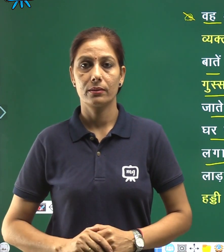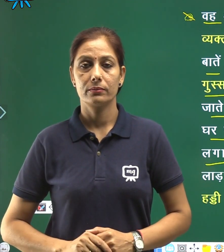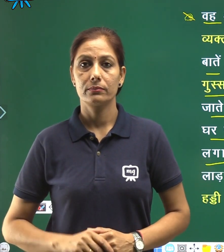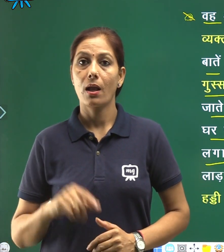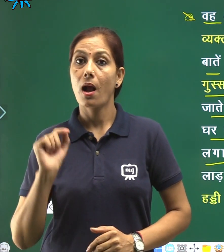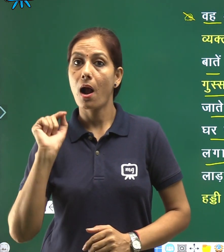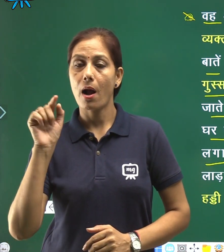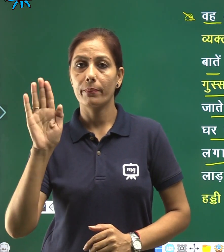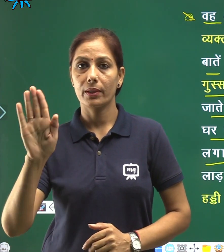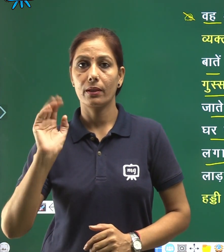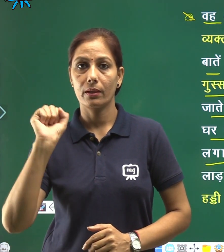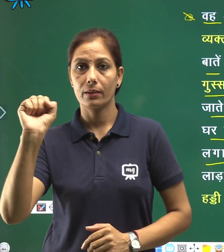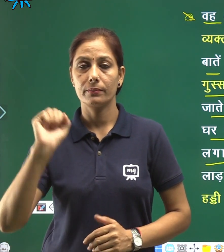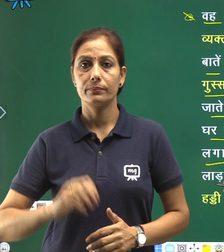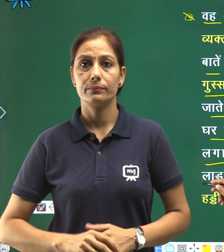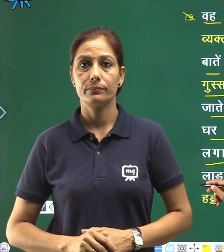आपके